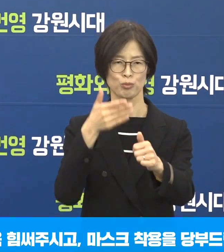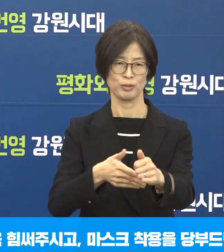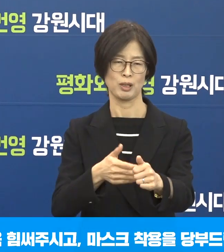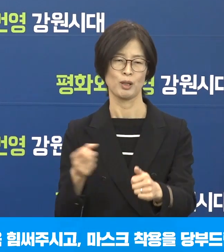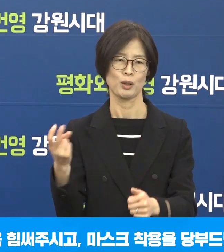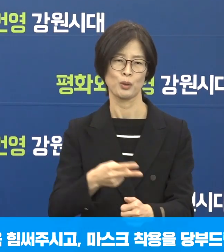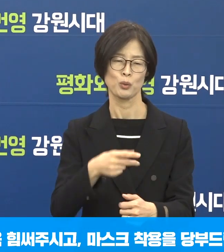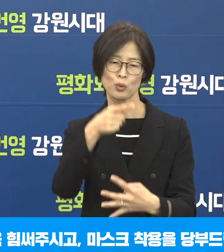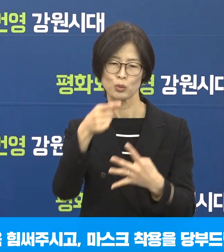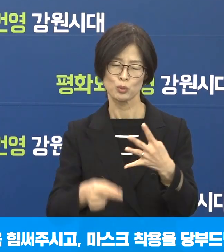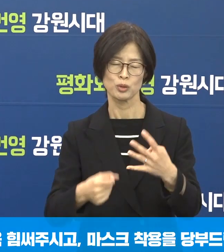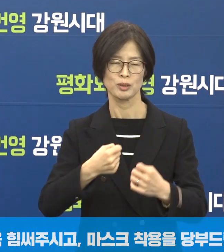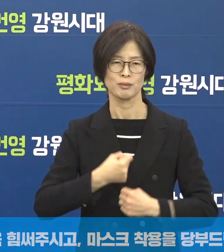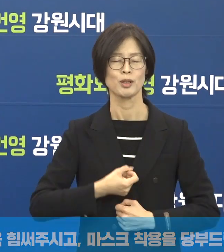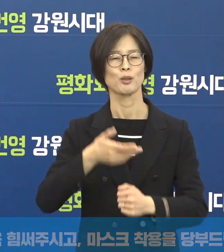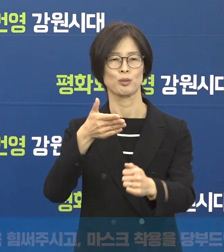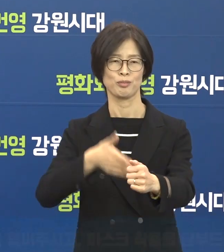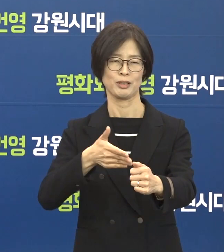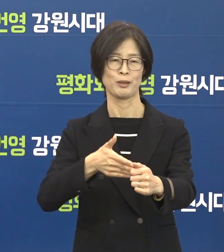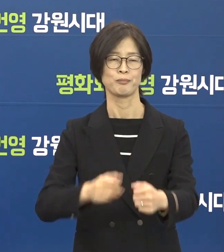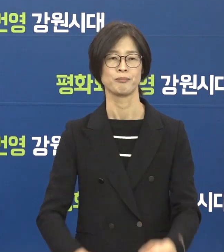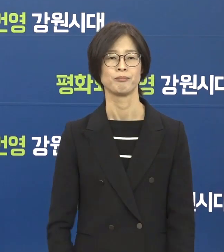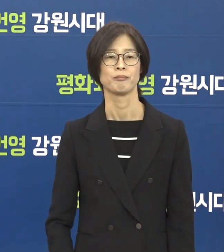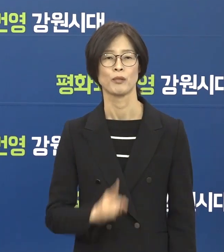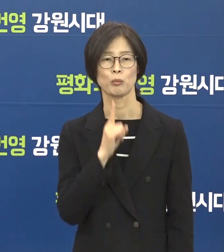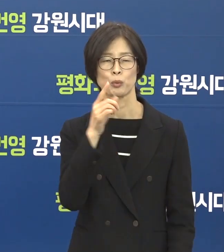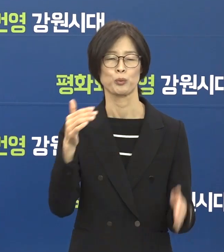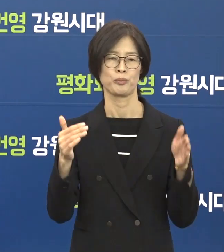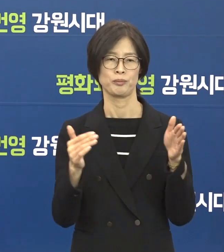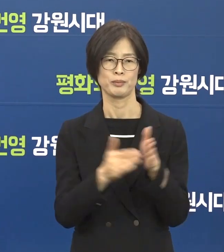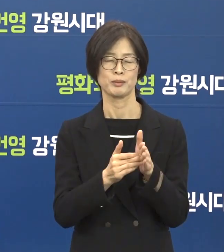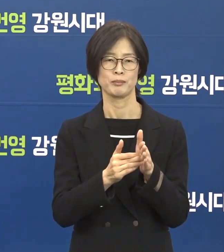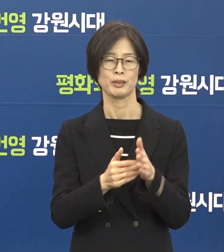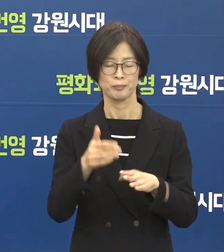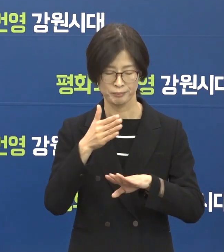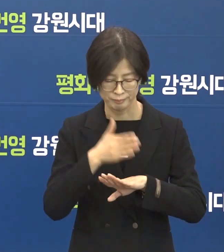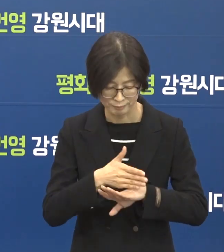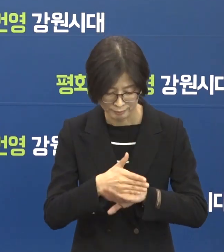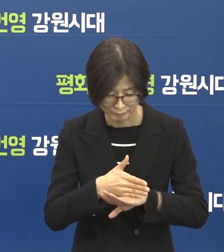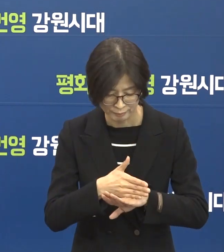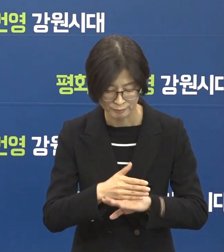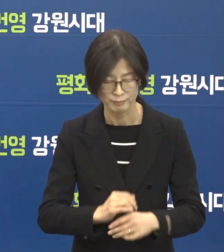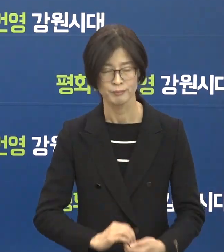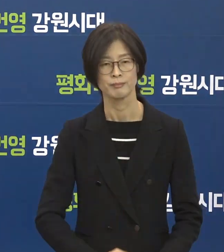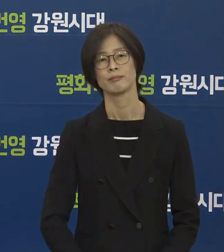수칙 준수에 동참하여 주실 것을 당부드립니다. 이상으로 보고를 마치겠습니다. 감사합니다.